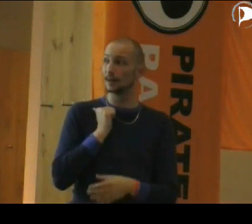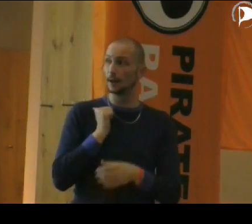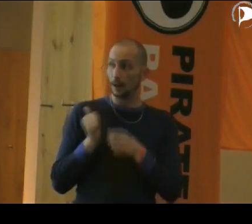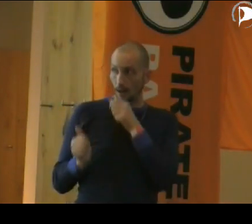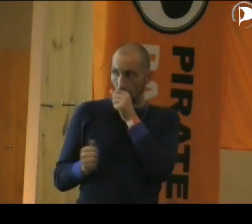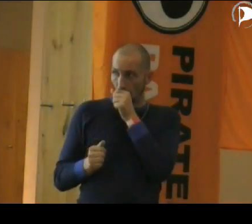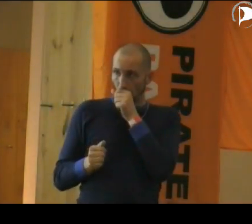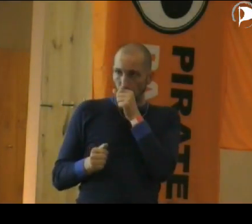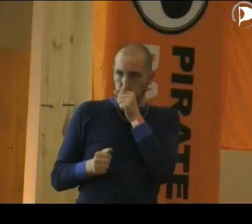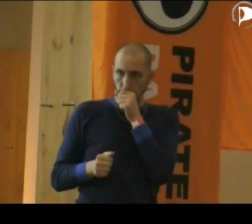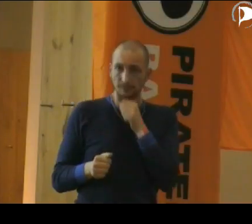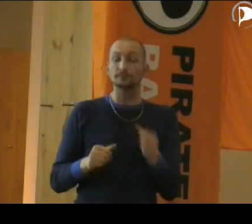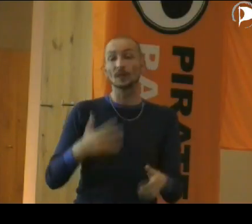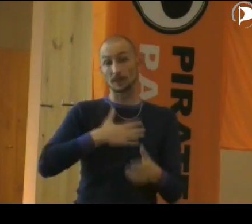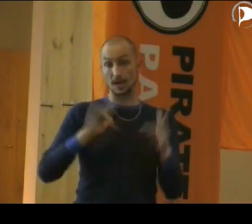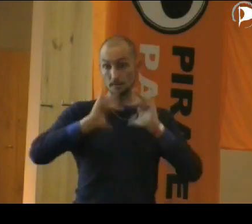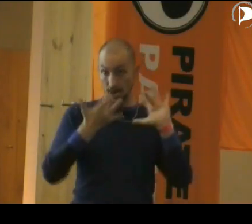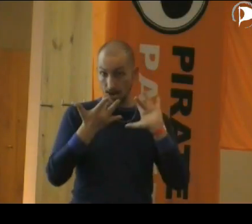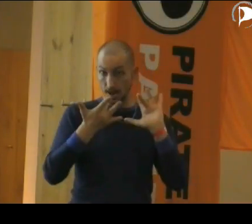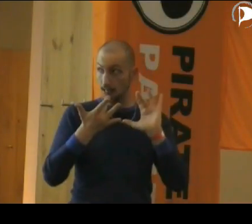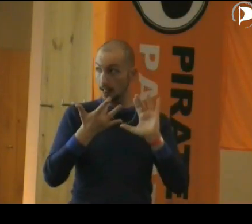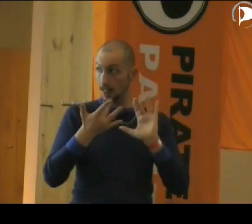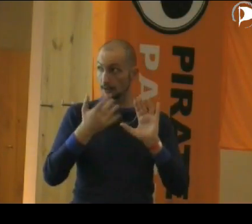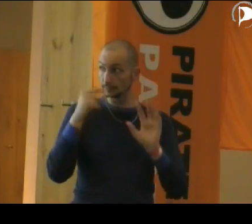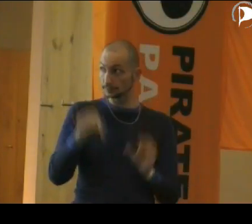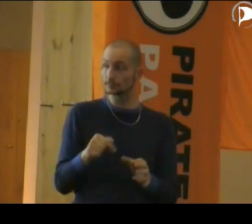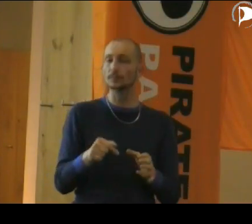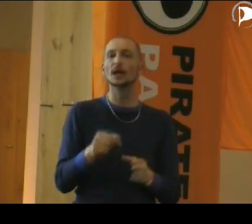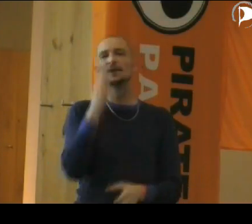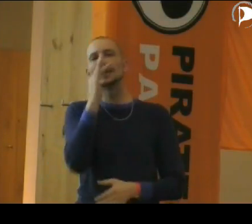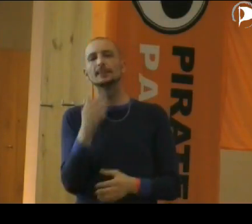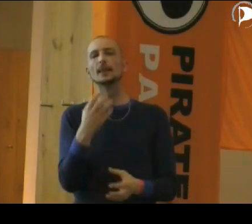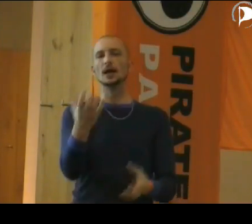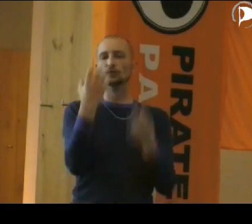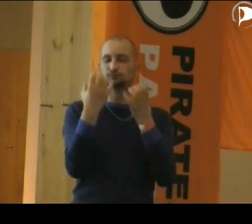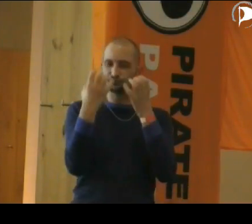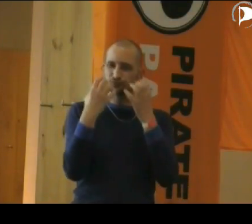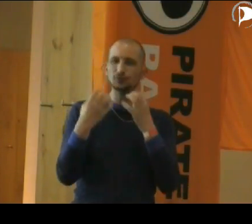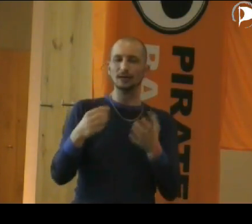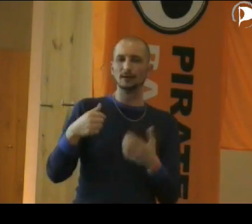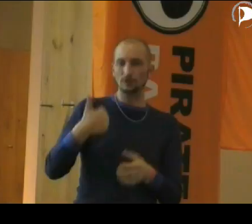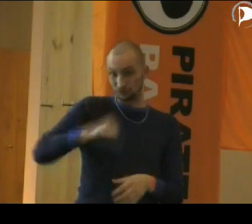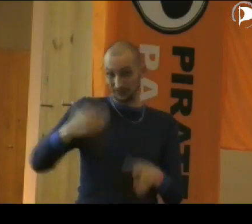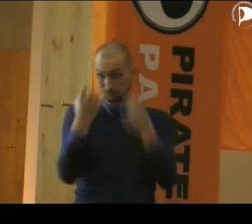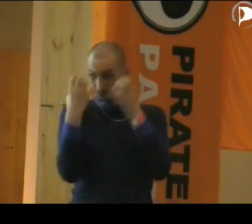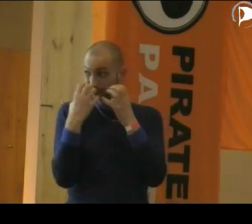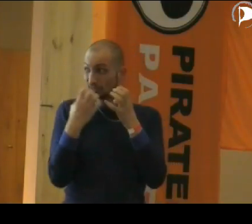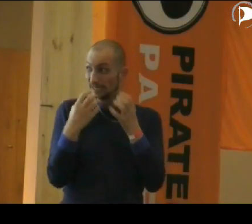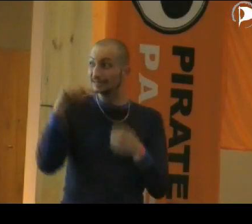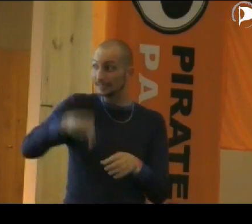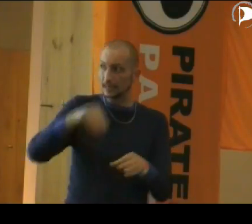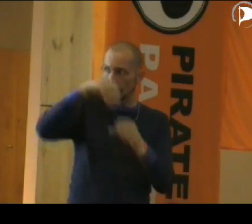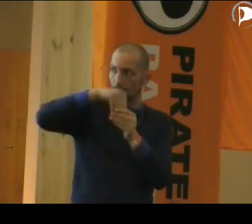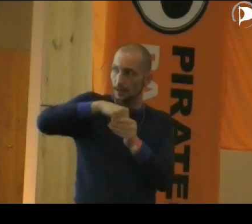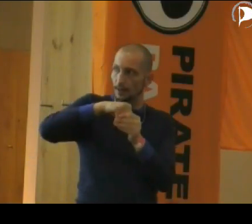klein passt ja auch keine probleme sollen es mal voran kommen allerdings weiß ich nicht unbedingt innerhalb in die